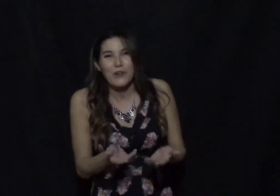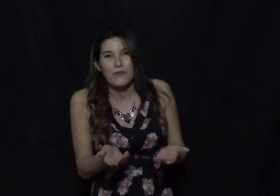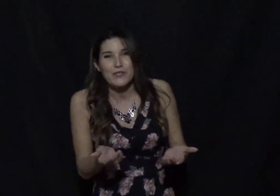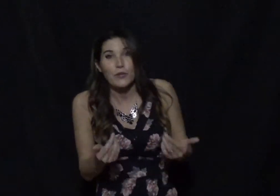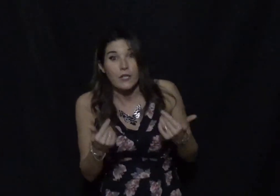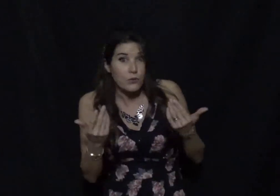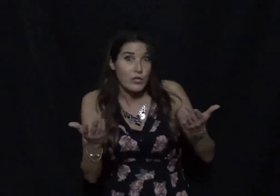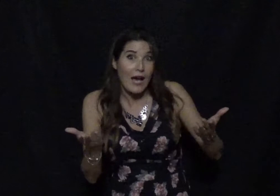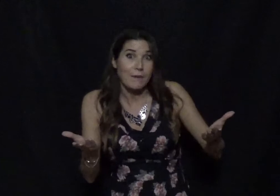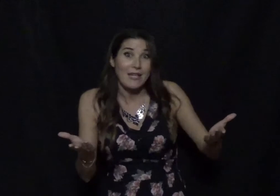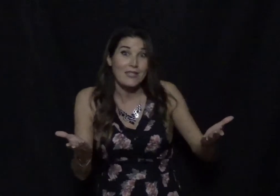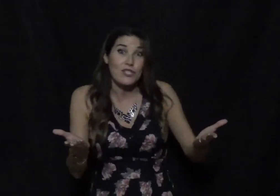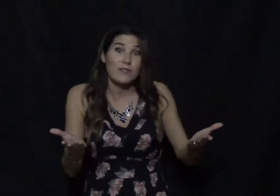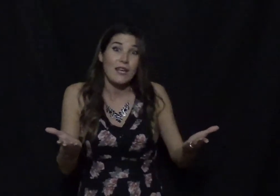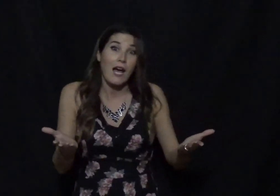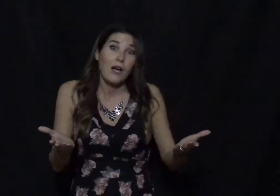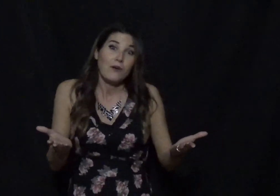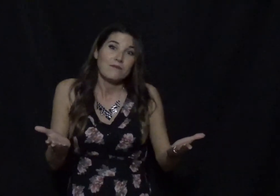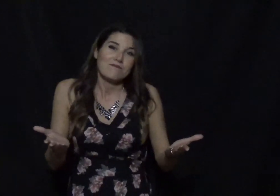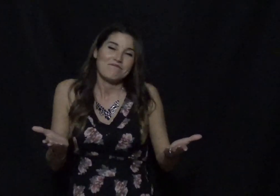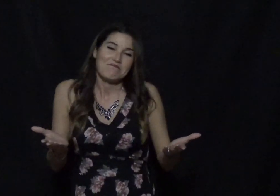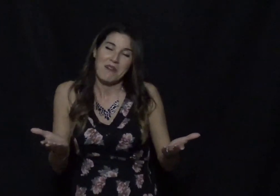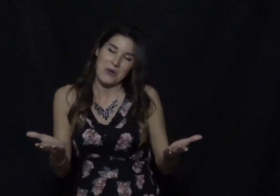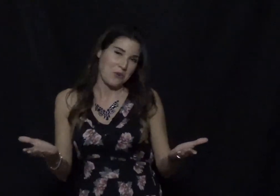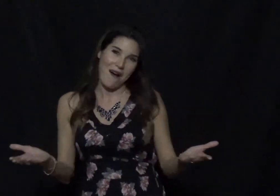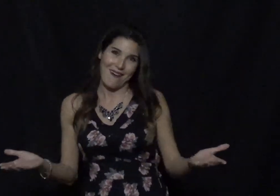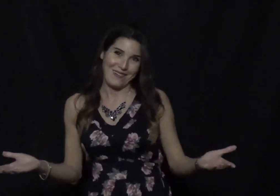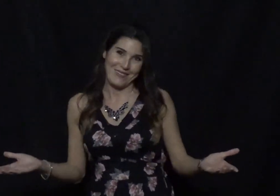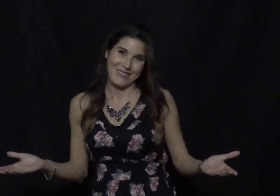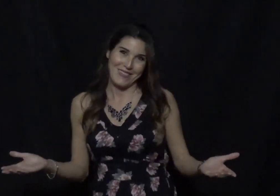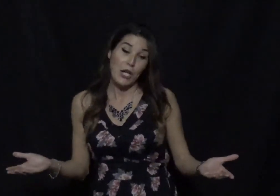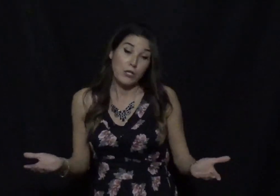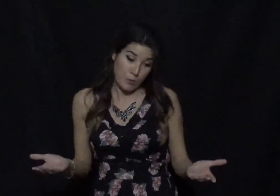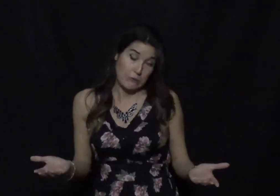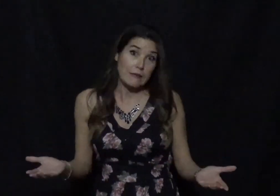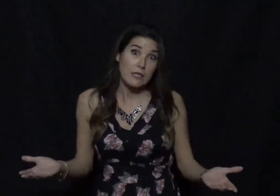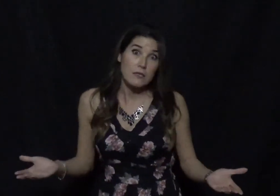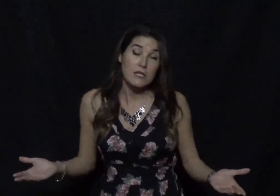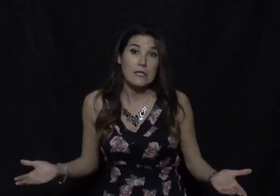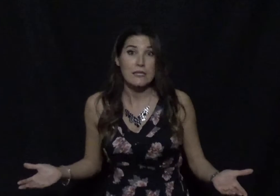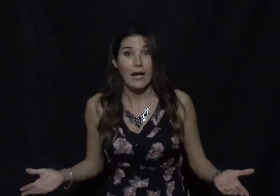convinzione che riuscirà a metterci vi dirà, ma è uguale, l'importante è che sia sano.